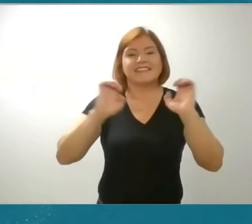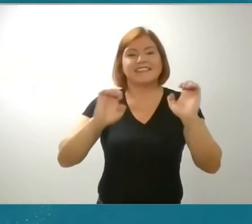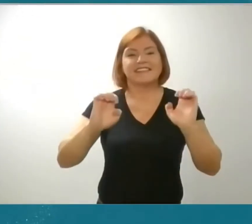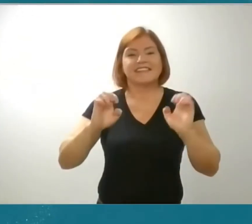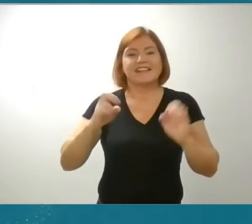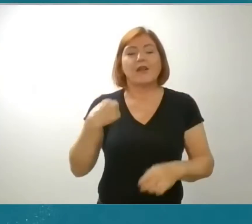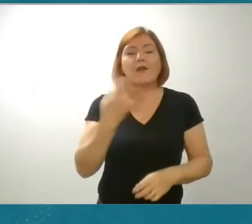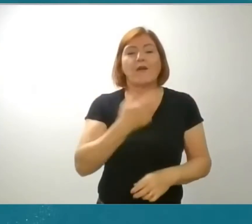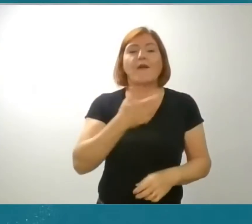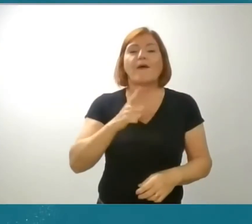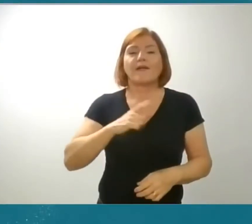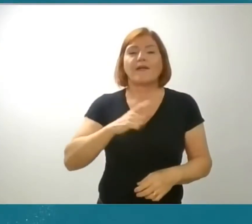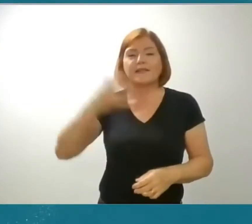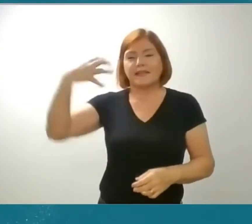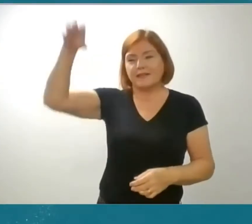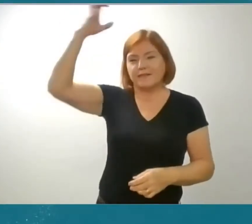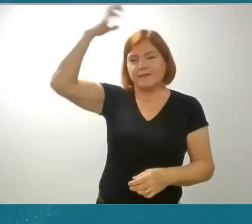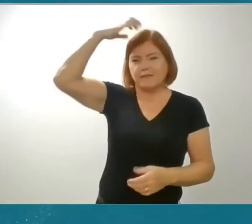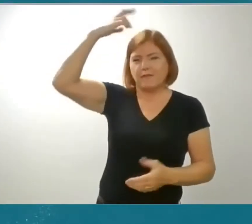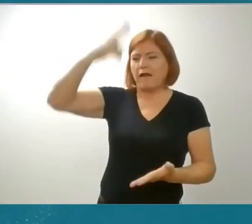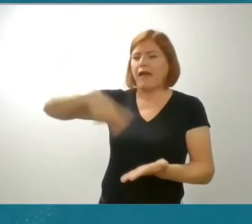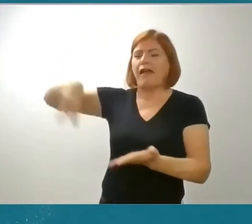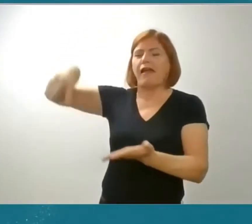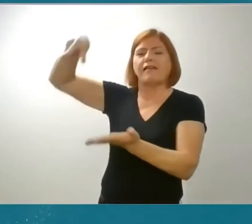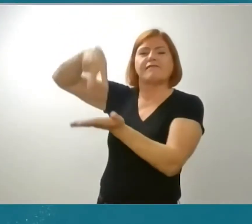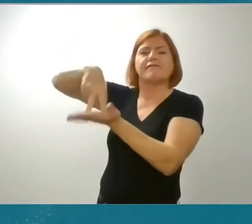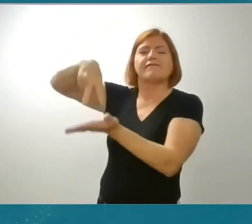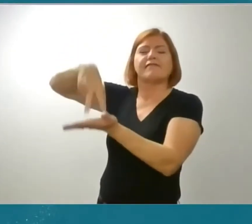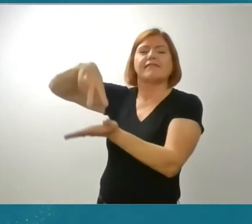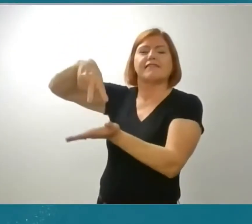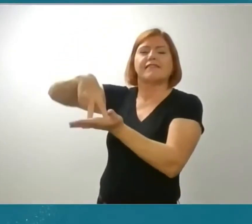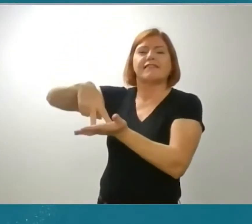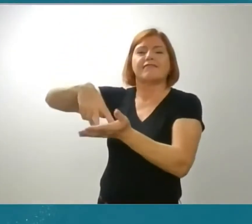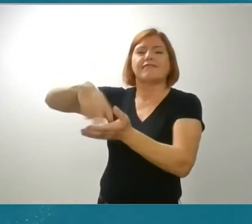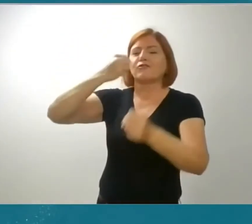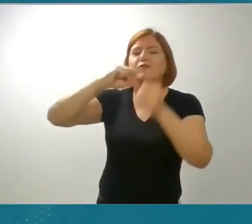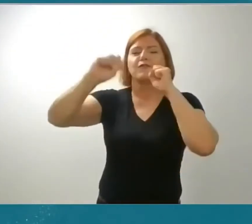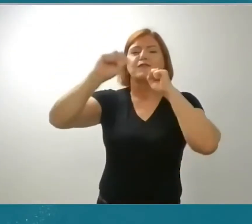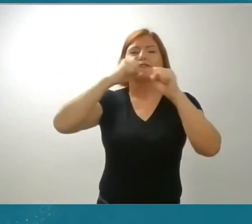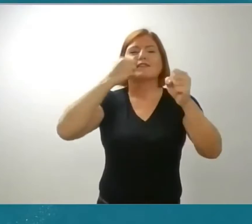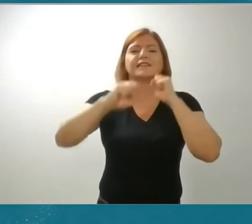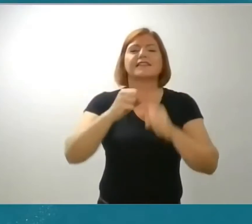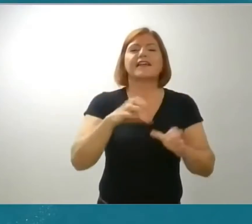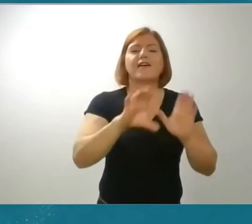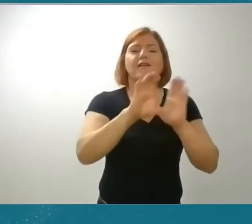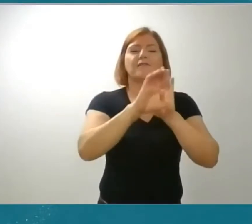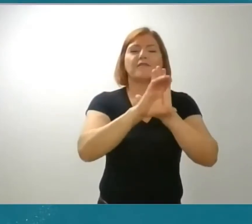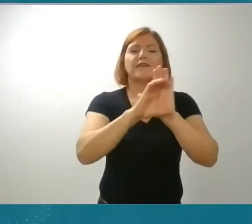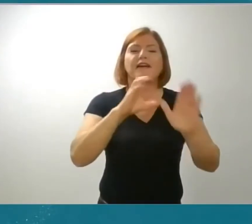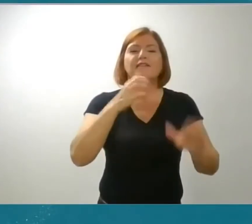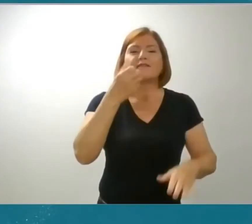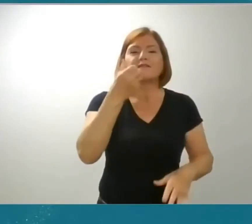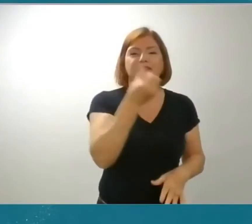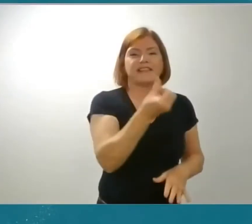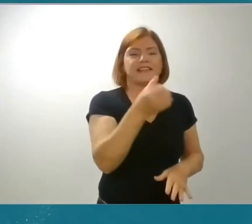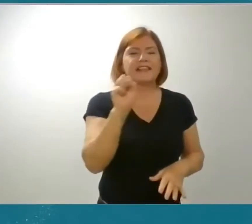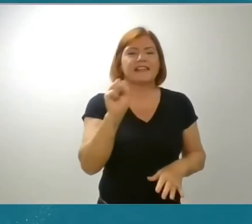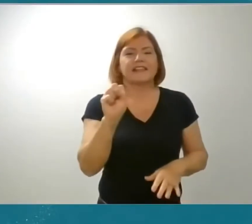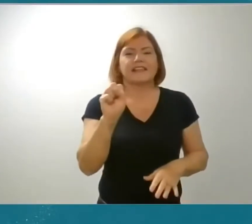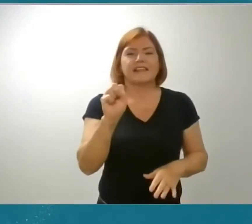vamos pisar o lagar da ira de Deus pela última vez. Aí nós não precisaremos mais das botas,